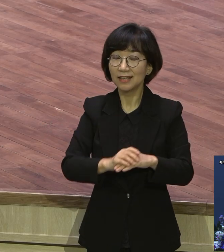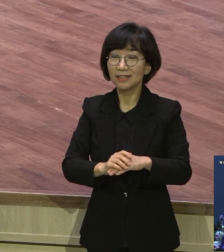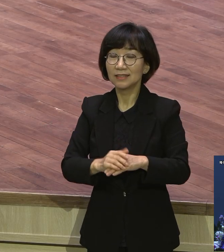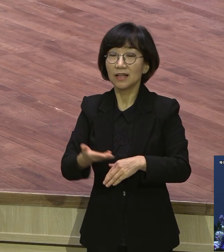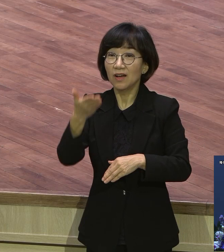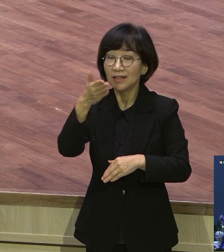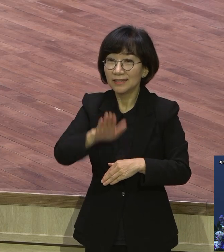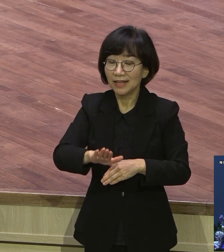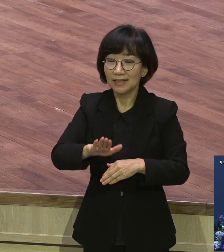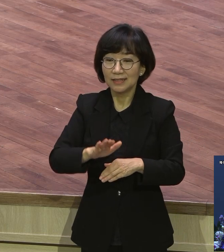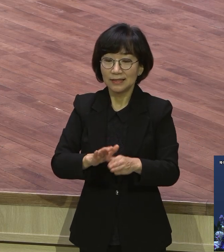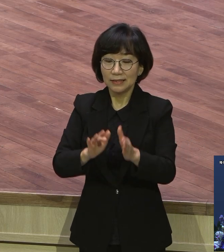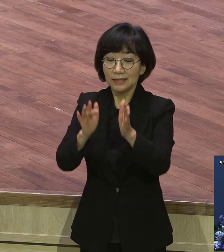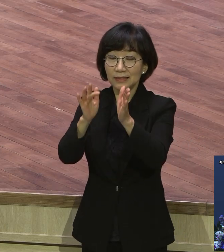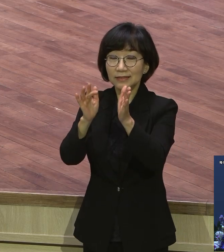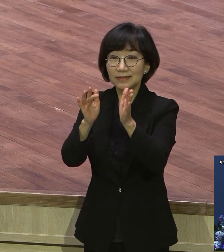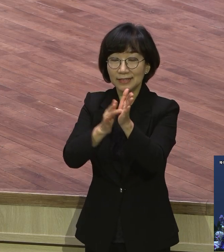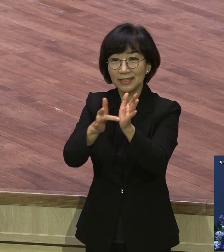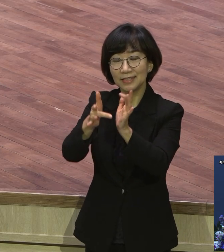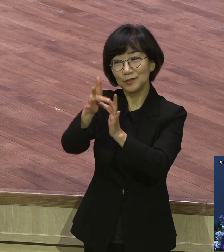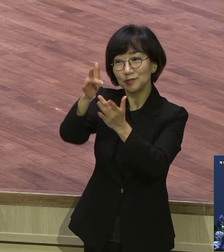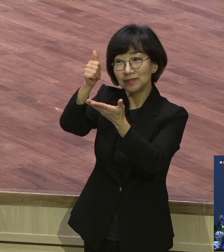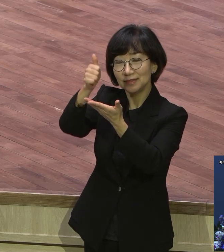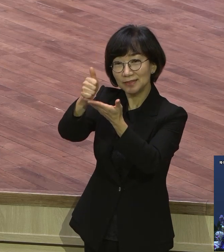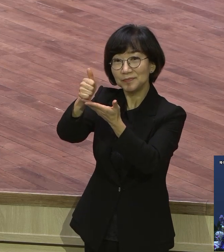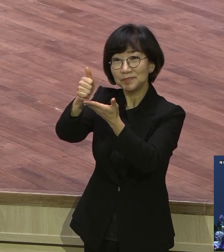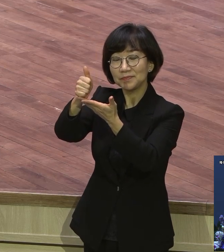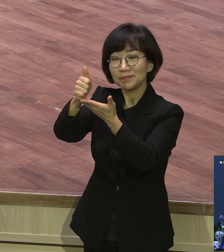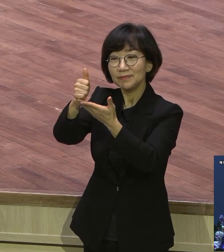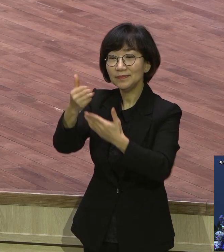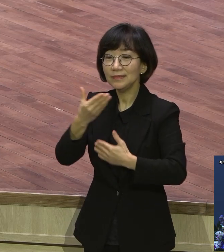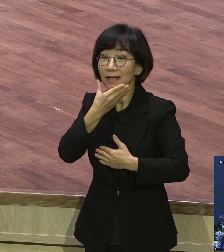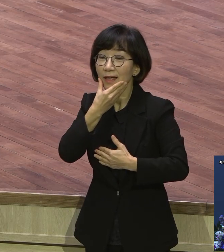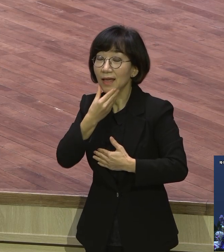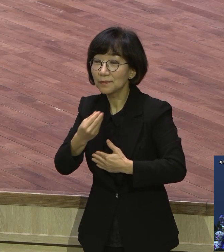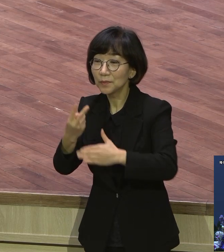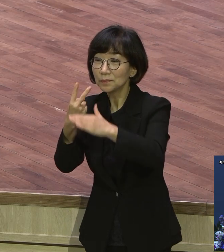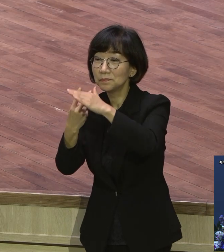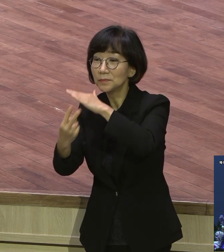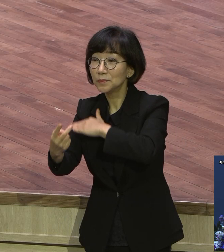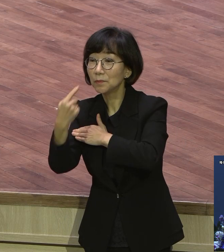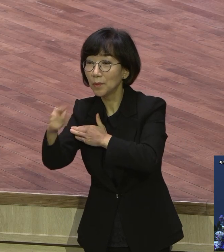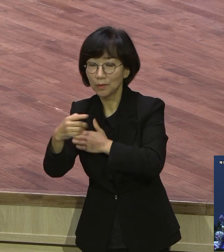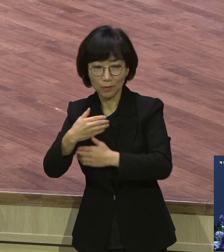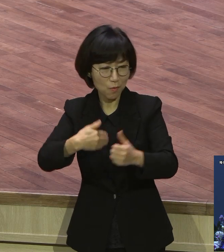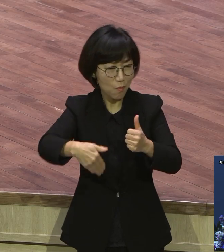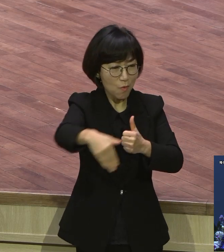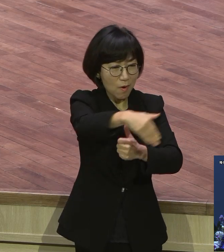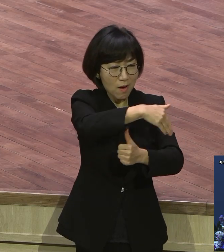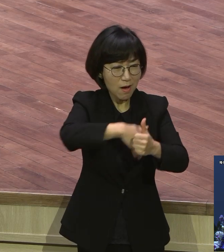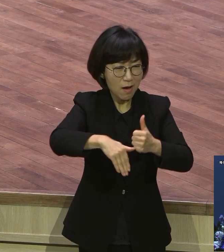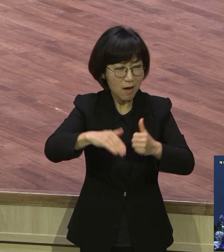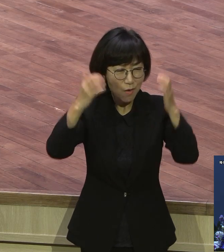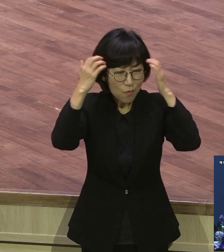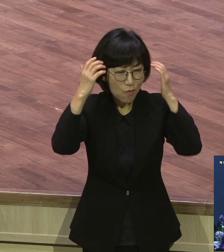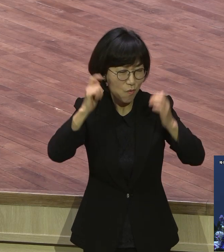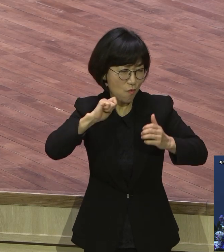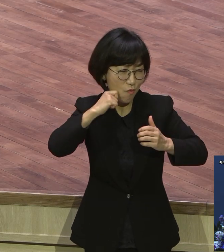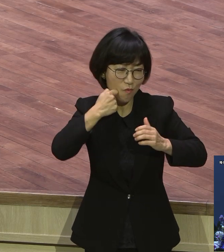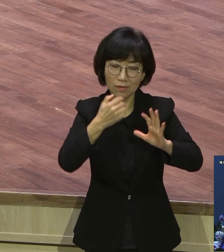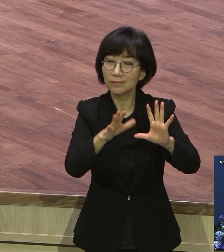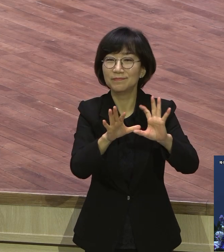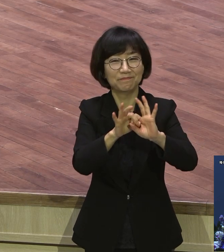예수님의 이 행복 비전 이것은 환경을 뛰어넘는 축복이 우리 덕권이에요